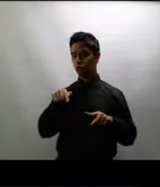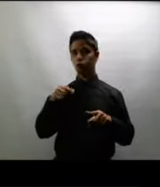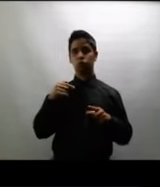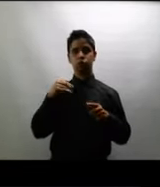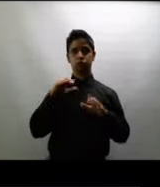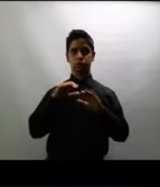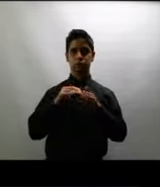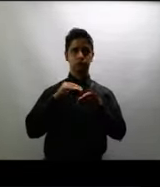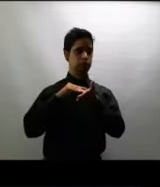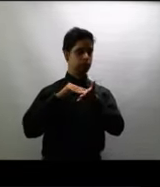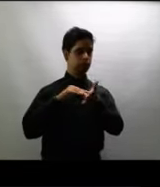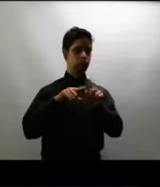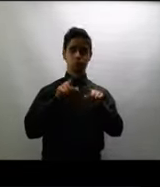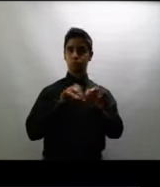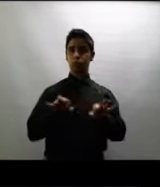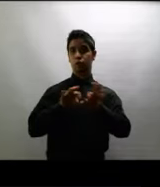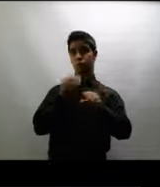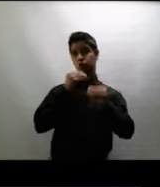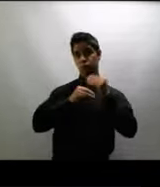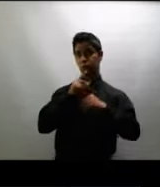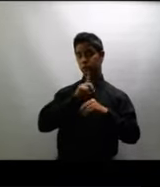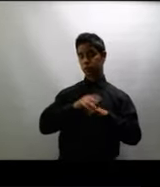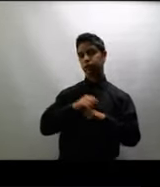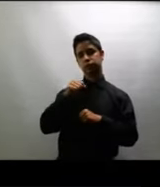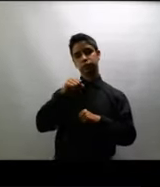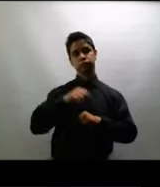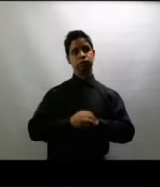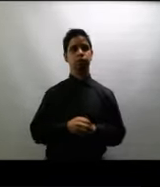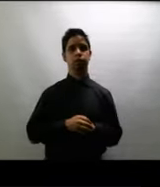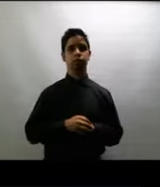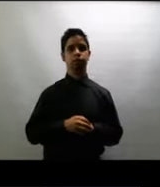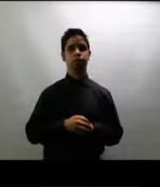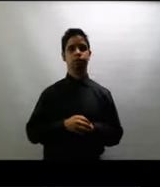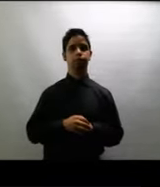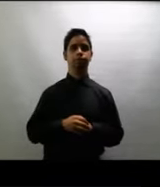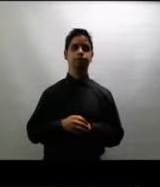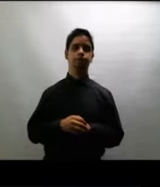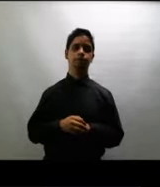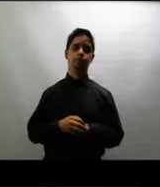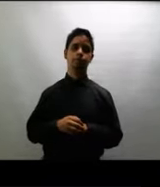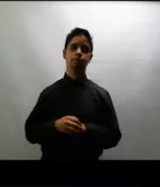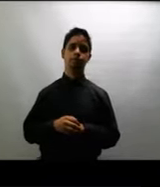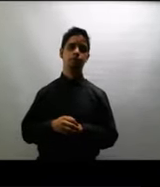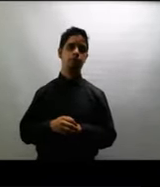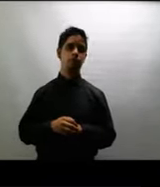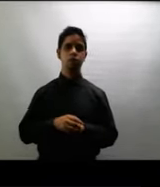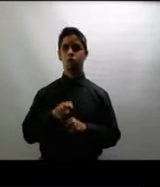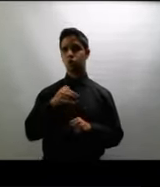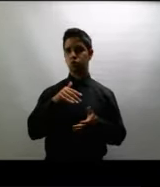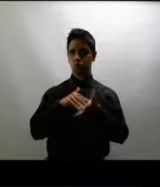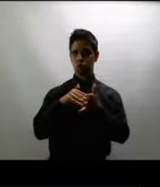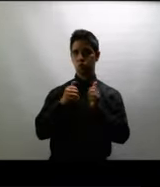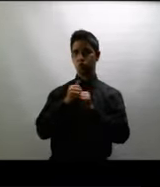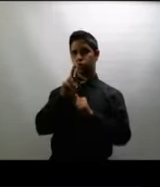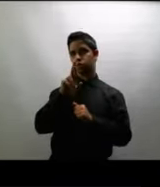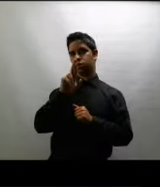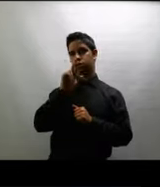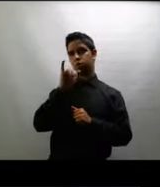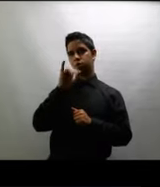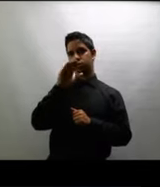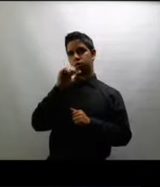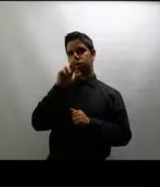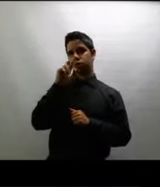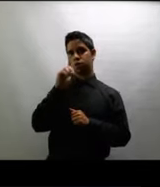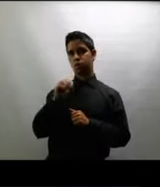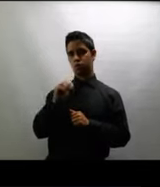profesor. Pero hay que comer. Sí. Y entonces se llamaba Ricardo Ponzi. Y clase claro, con... claro, Ricardo.